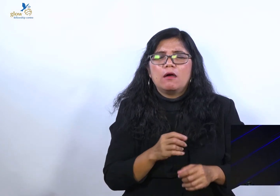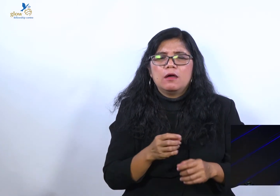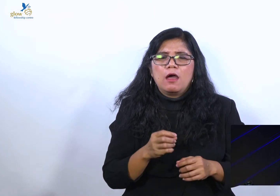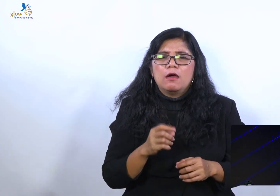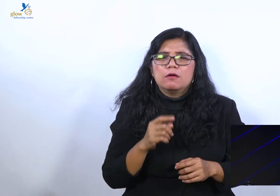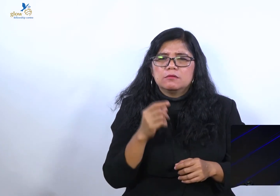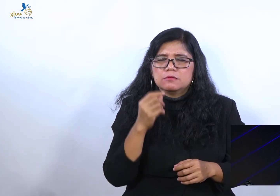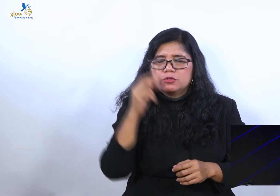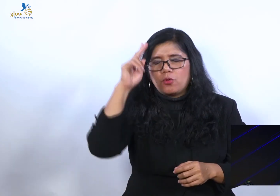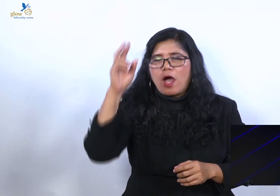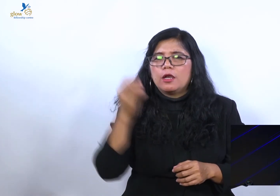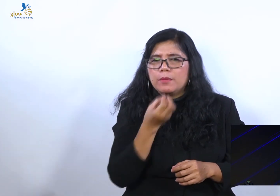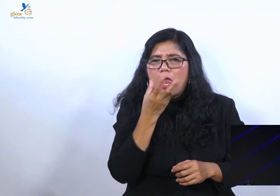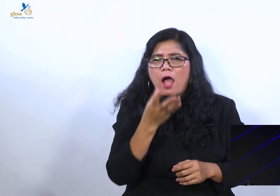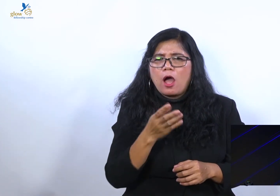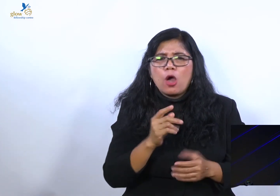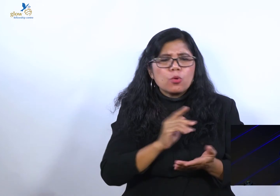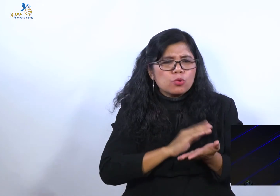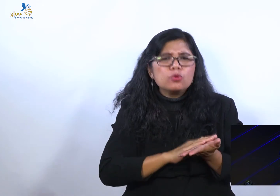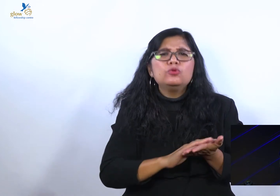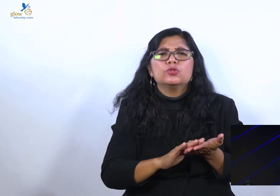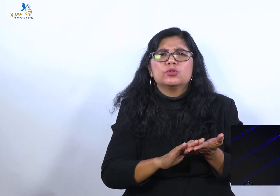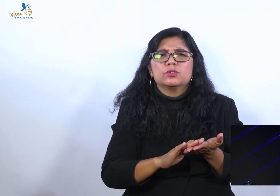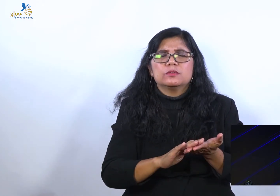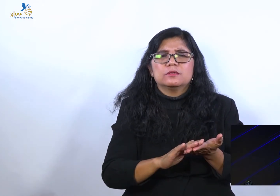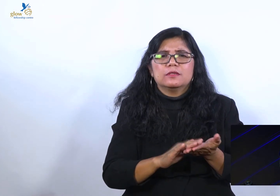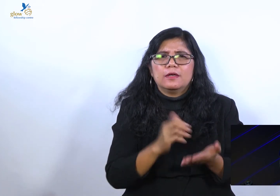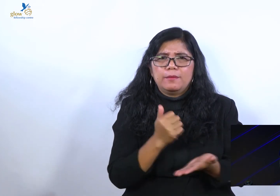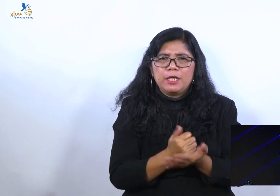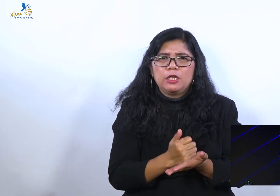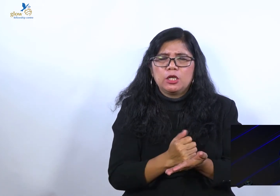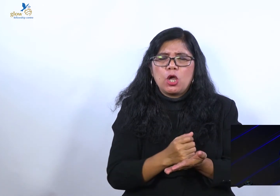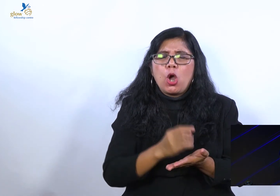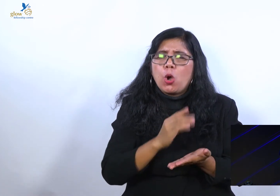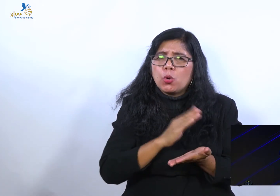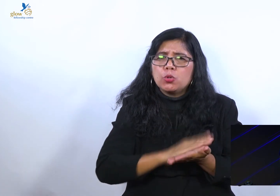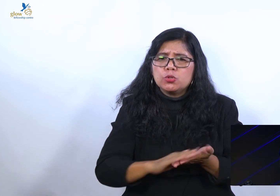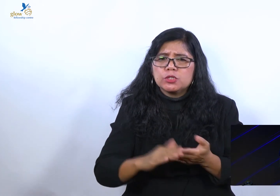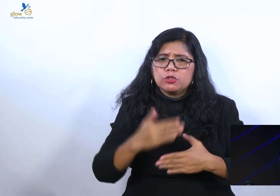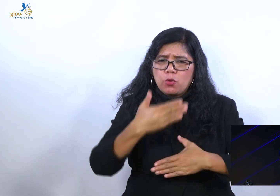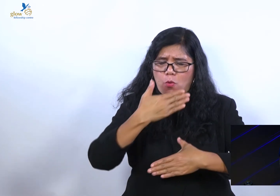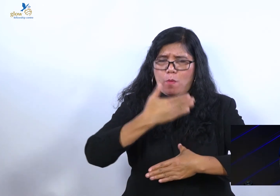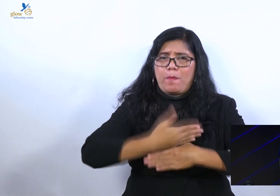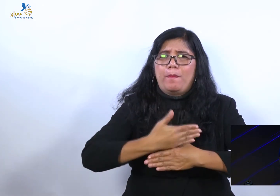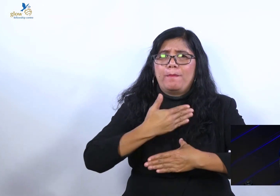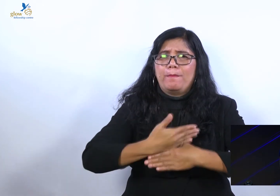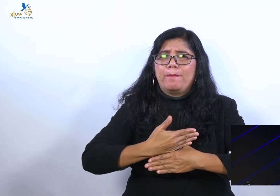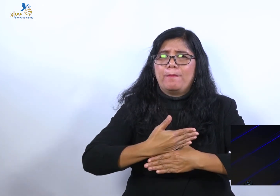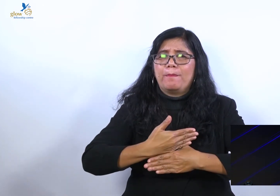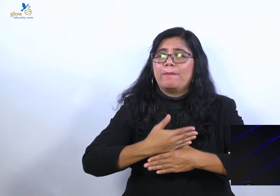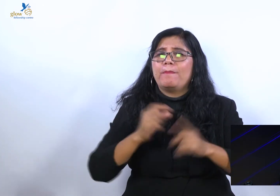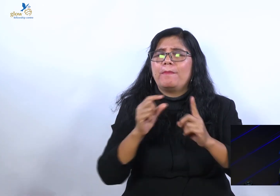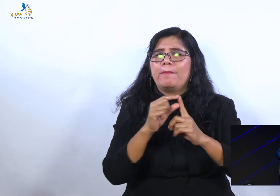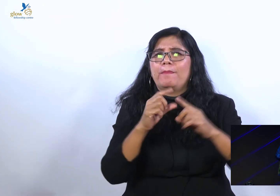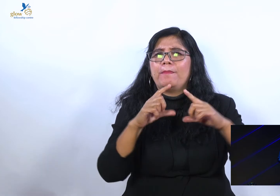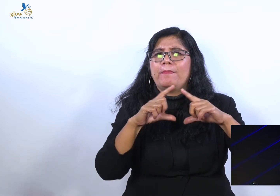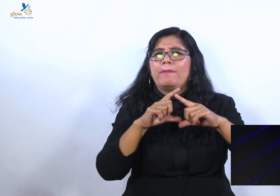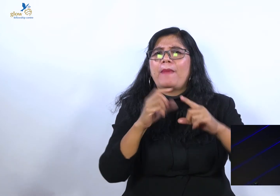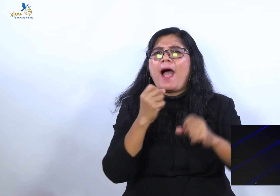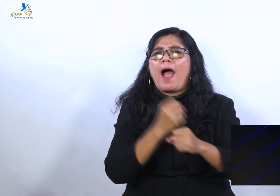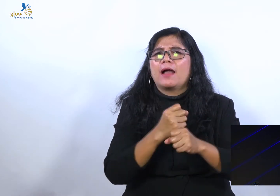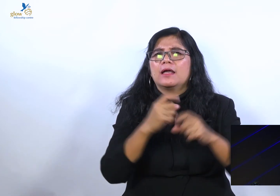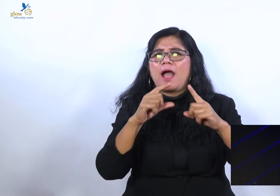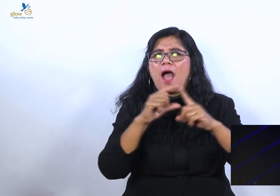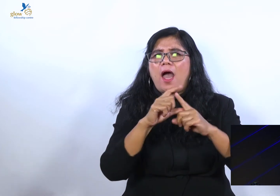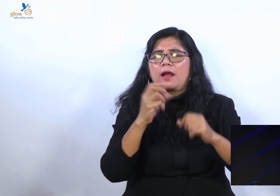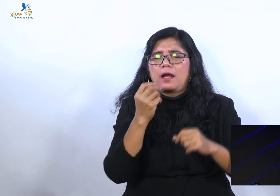Holiness is a fortress. Kudusan adalah benteng. Tetapi holiness is also a weapon. Kekudusan adalah